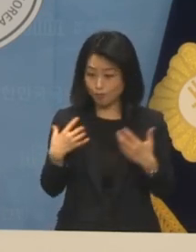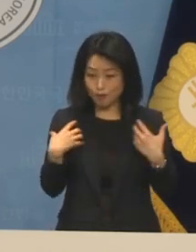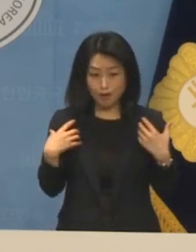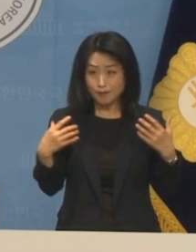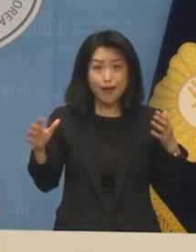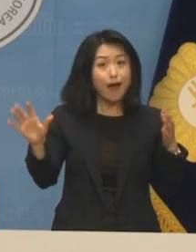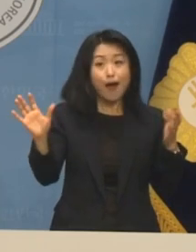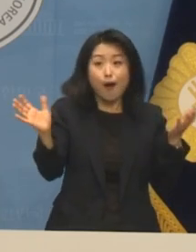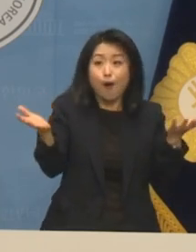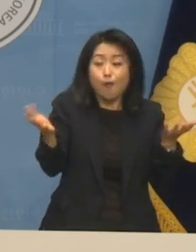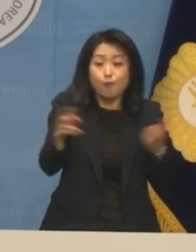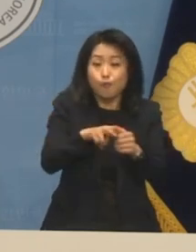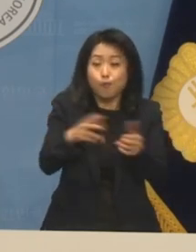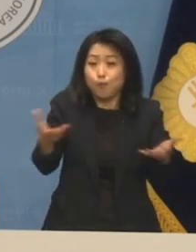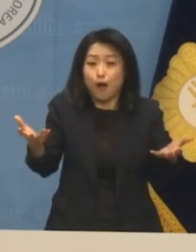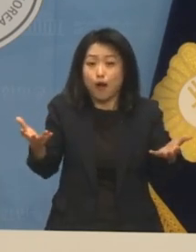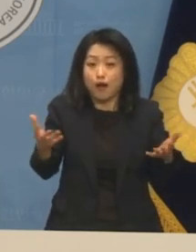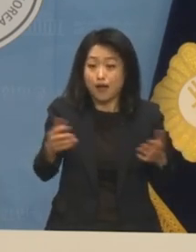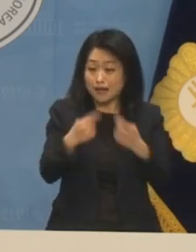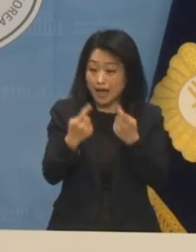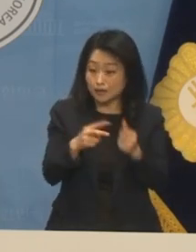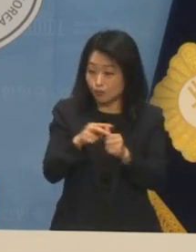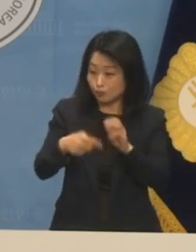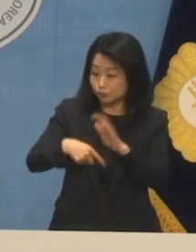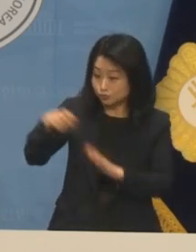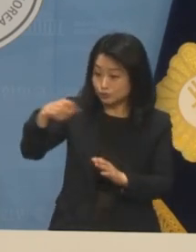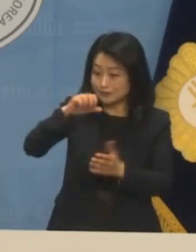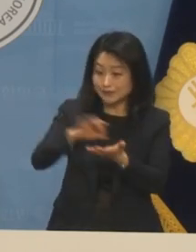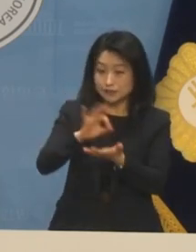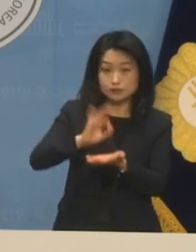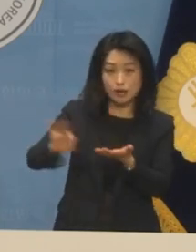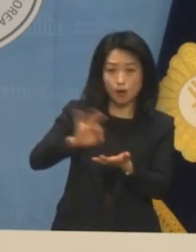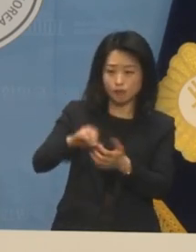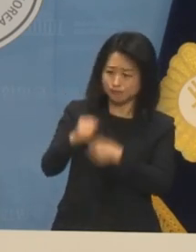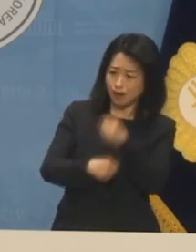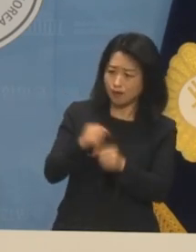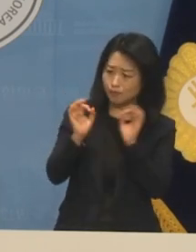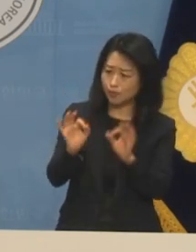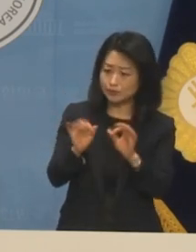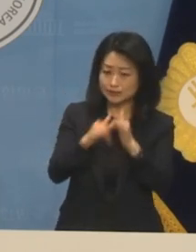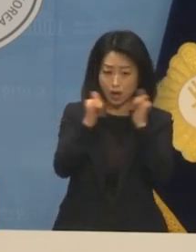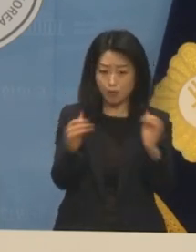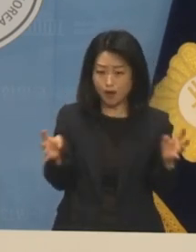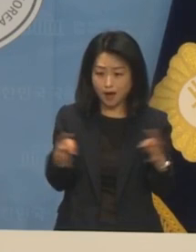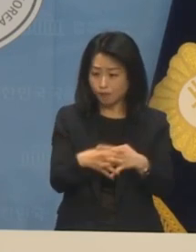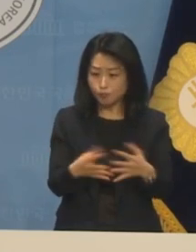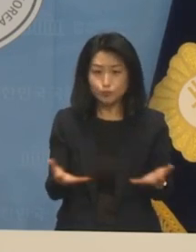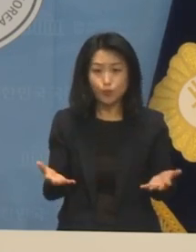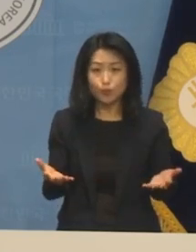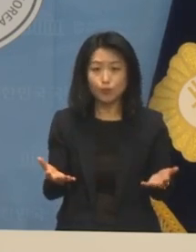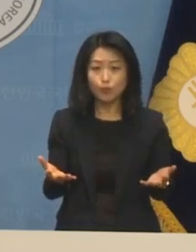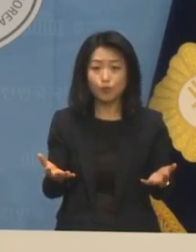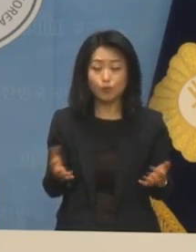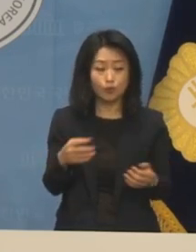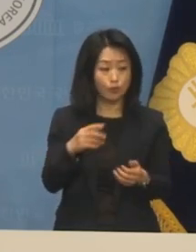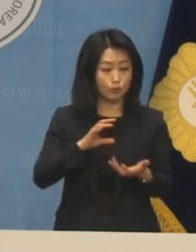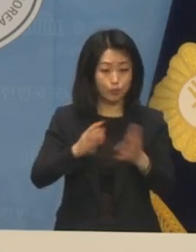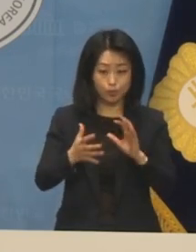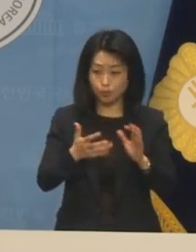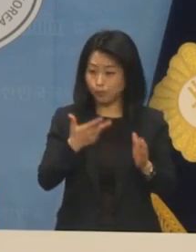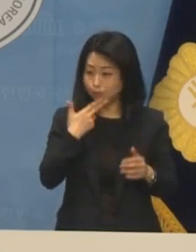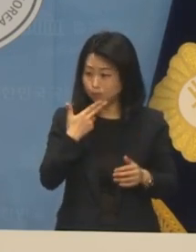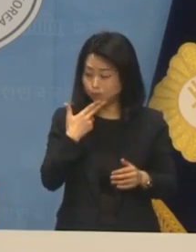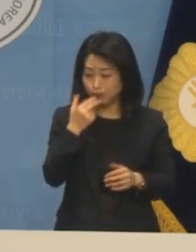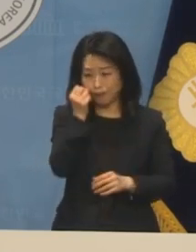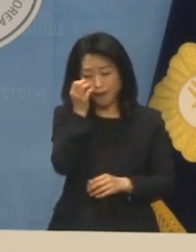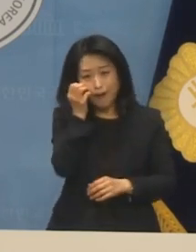모릅니다. 개인정보 유출과 예산 사용에서 보듯이 사회적 합의는 물론 교육적 논의조차 제대로